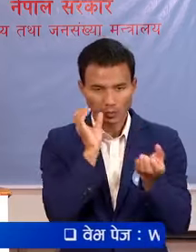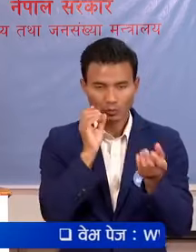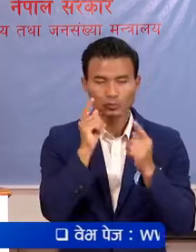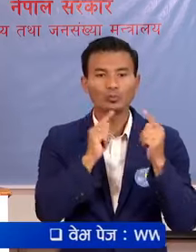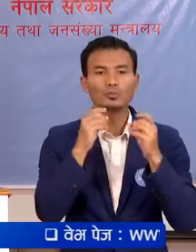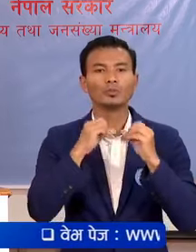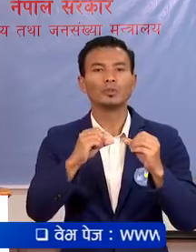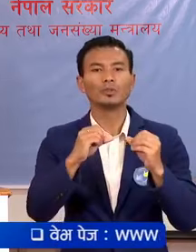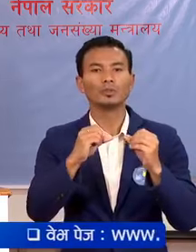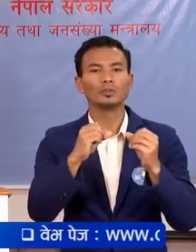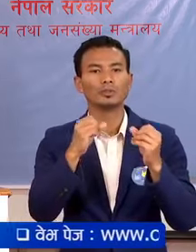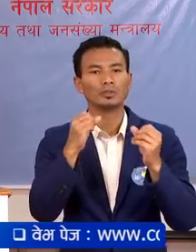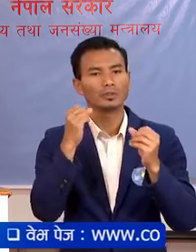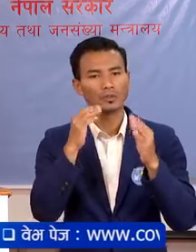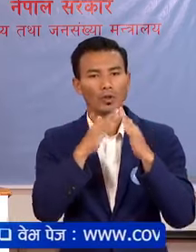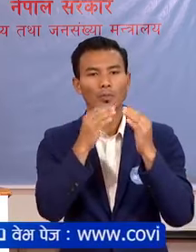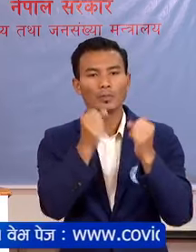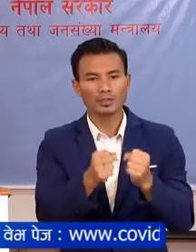जानुबौँ